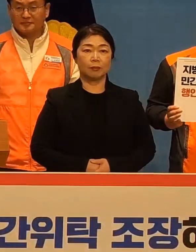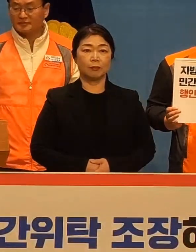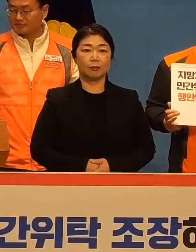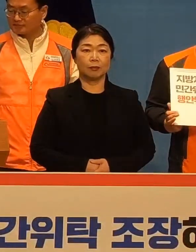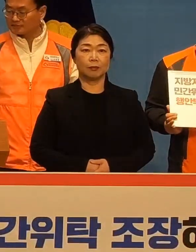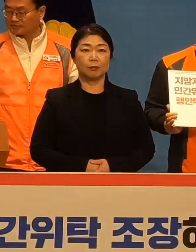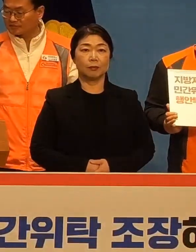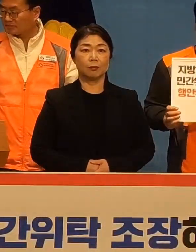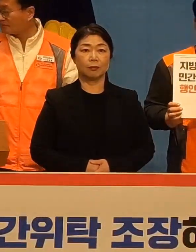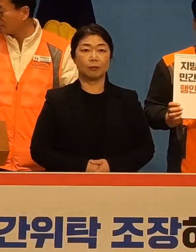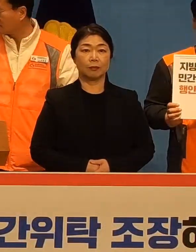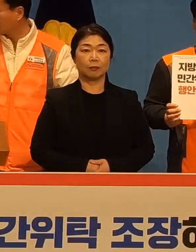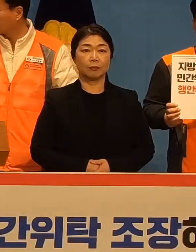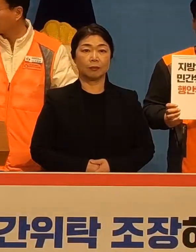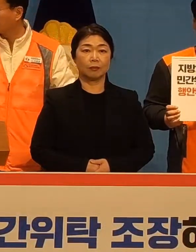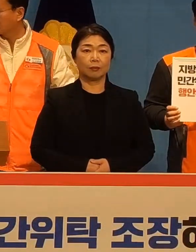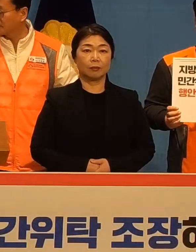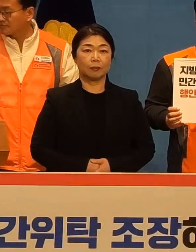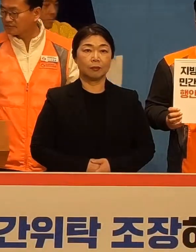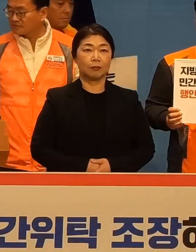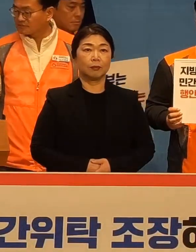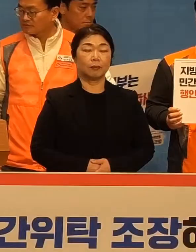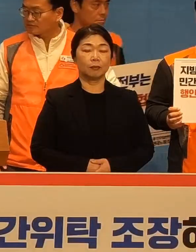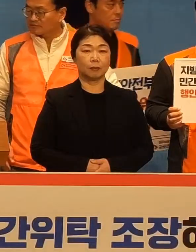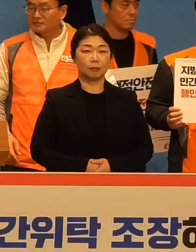10시 되면 시작할게요.